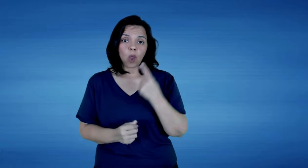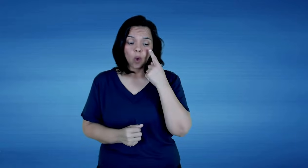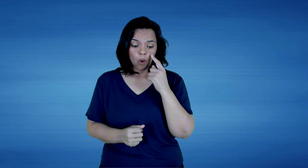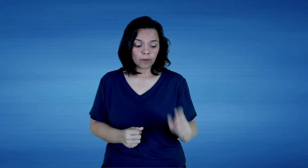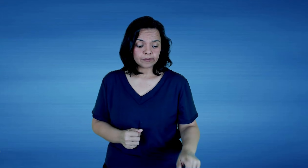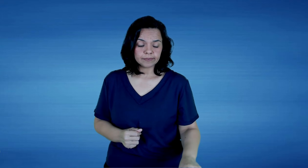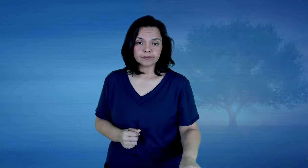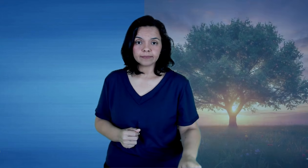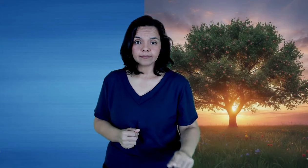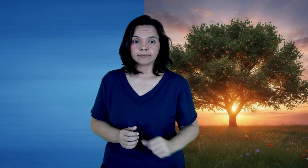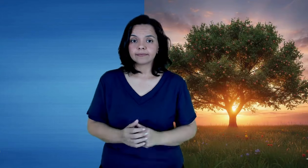para pensar?